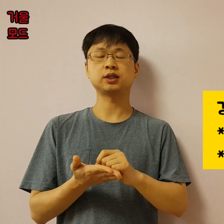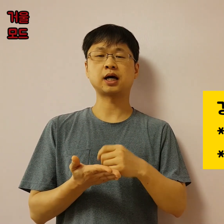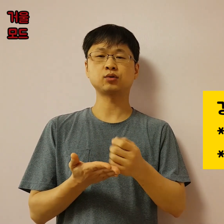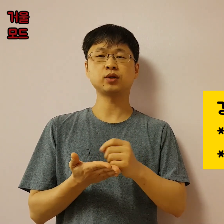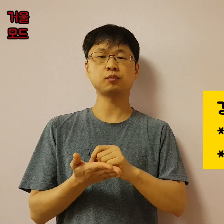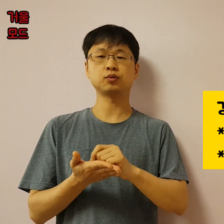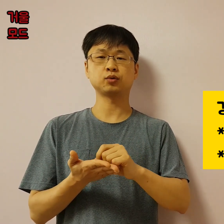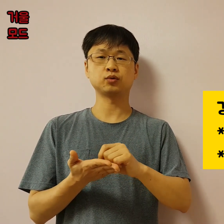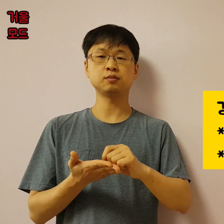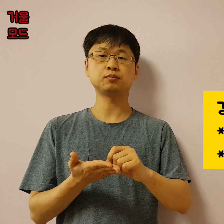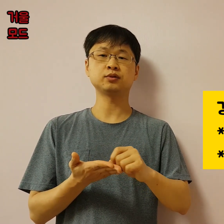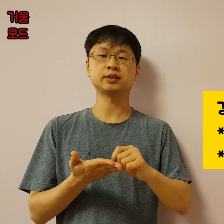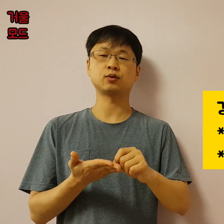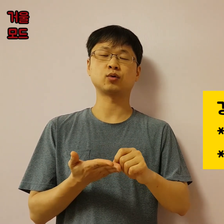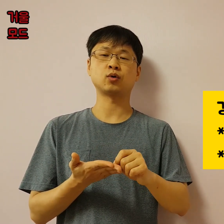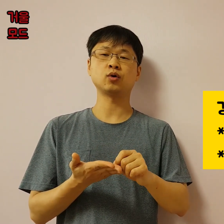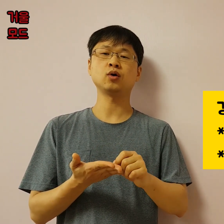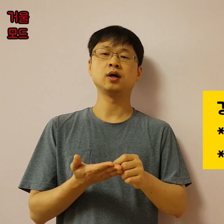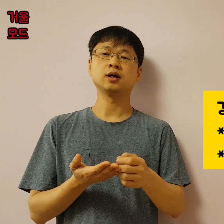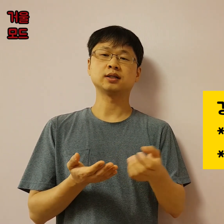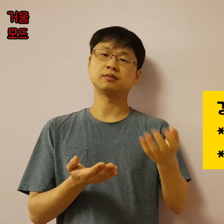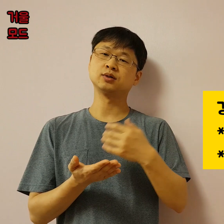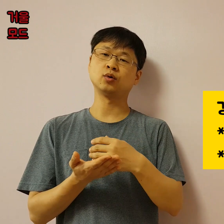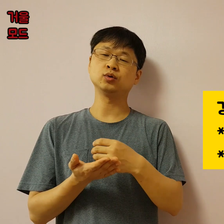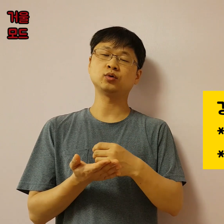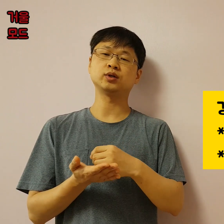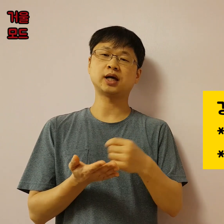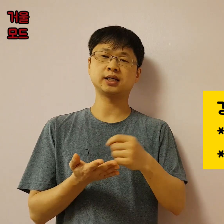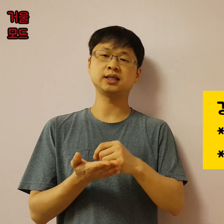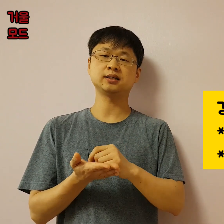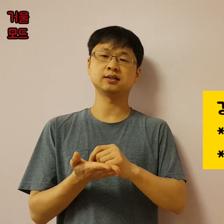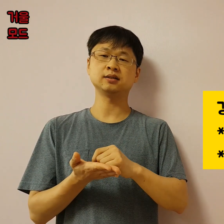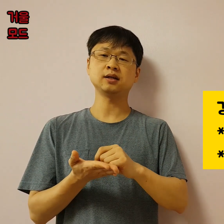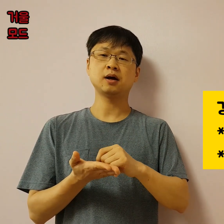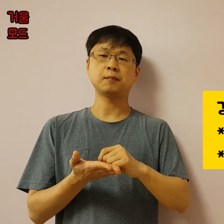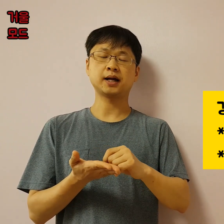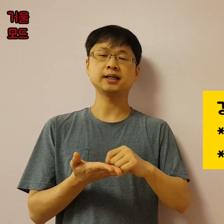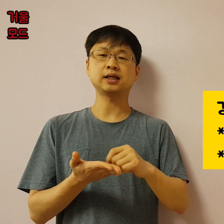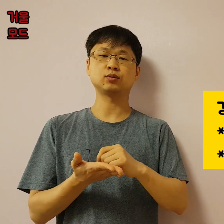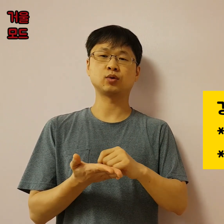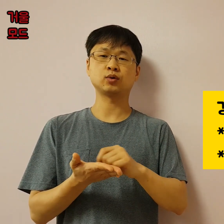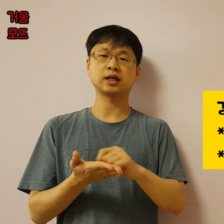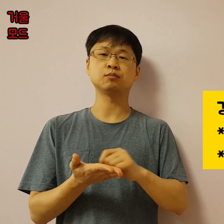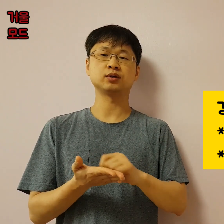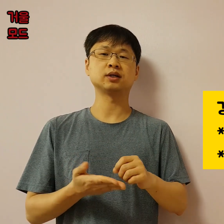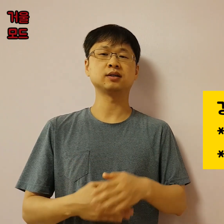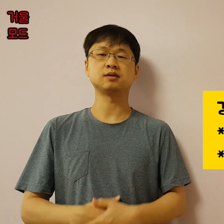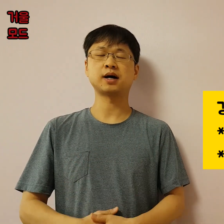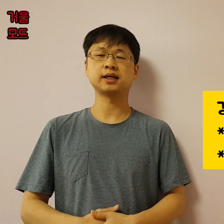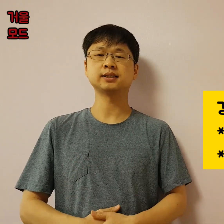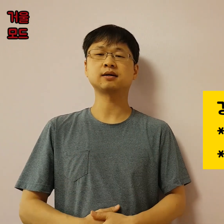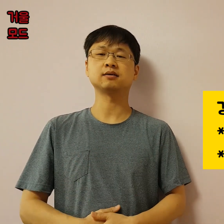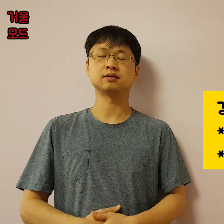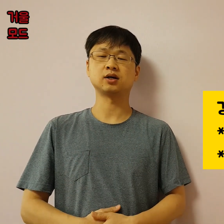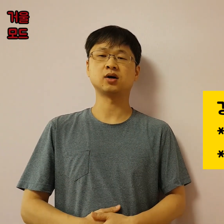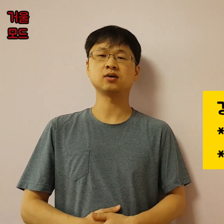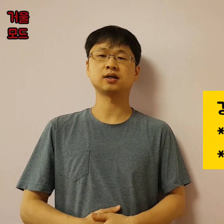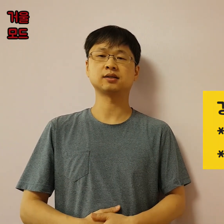지출이나 손해보는 돈은 붉은색으로 그다음에 들어오는 돈이나 이익은 파란색으로 장부를 정리를 많이 했었거든요.